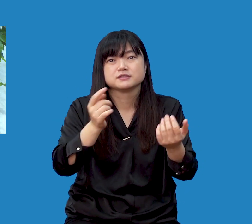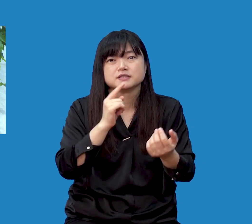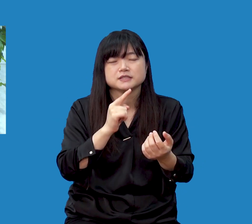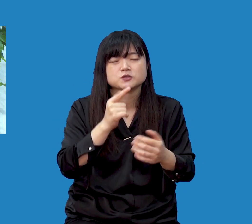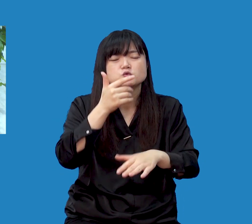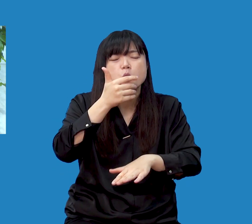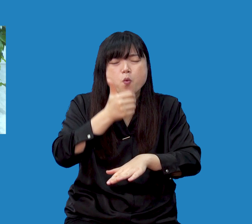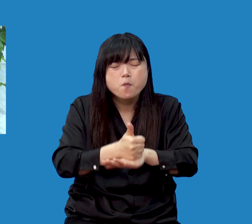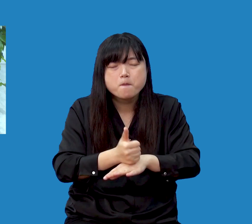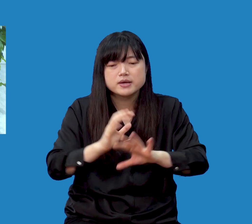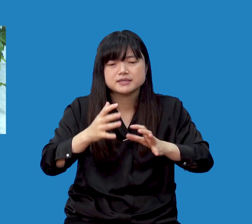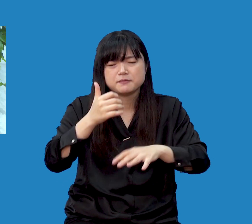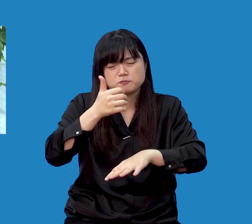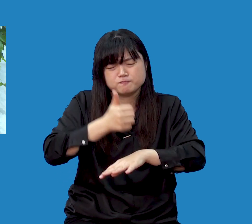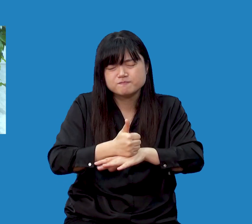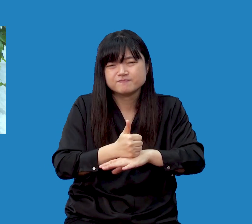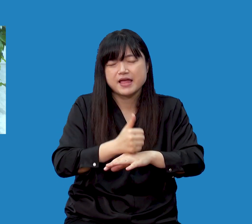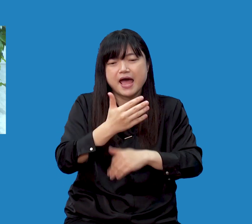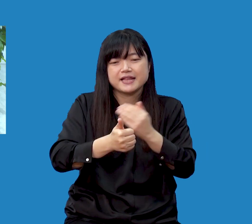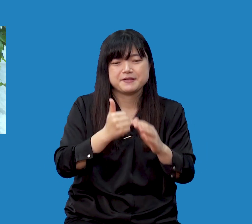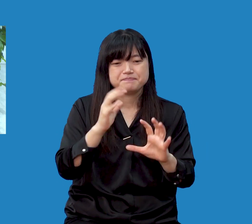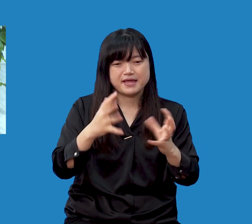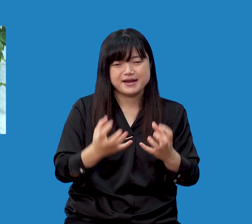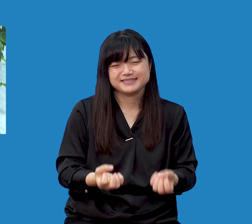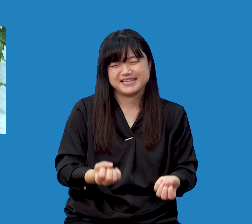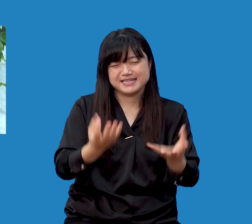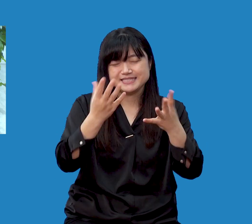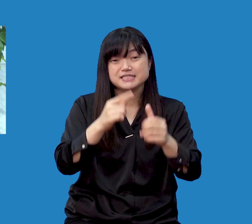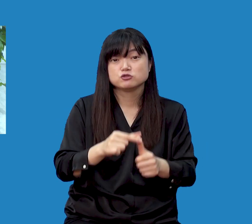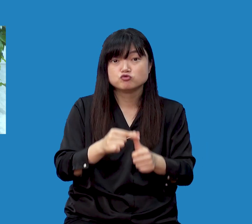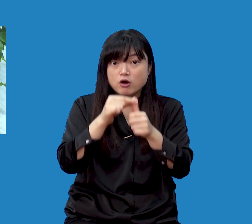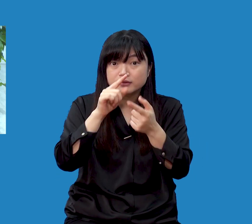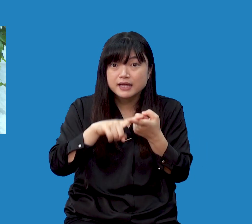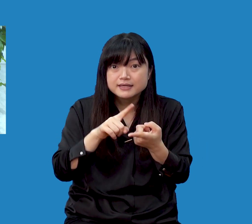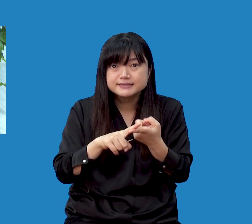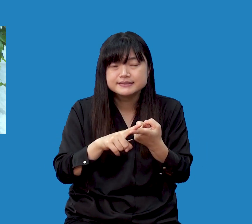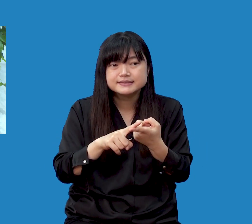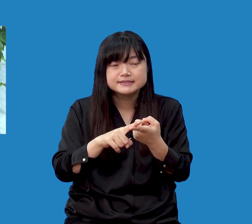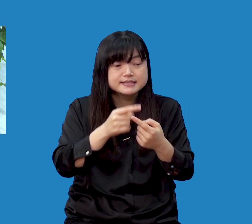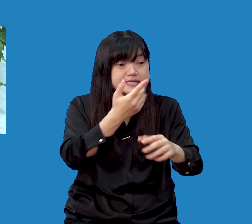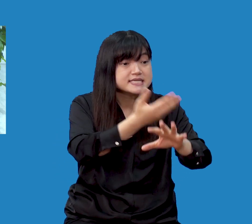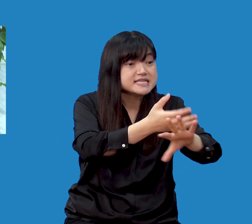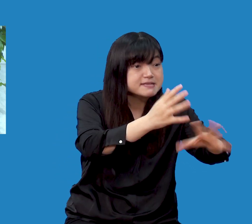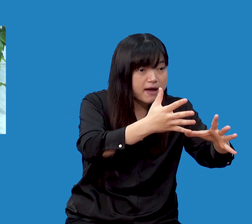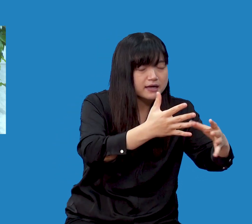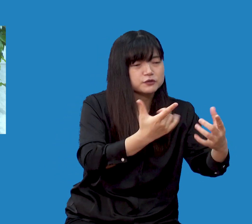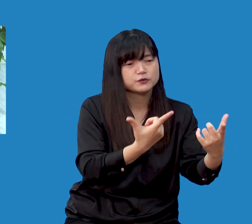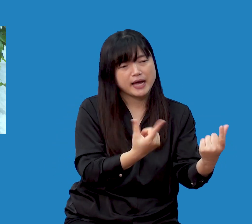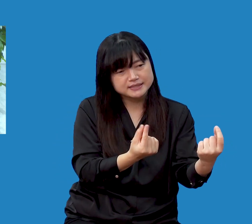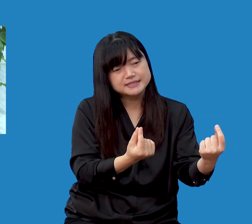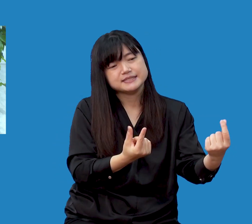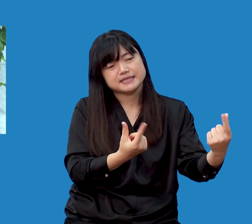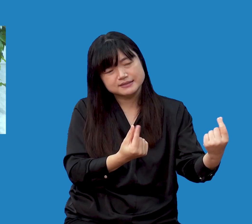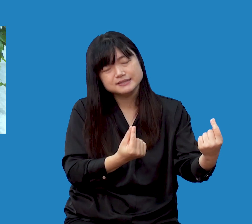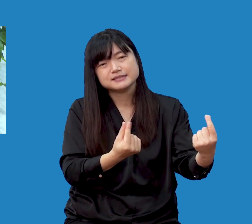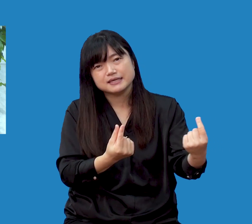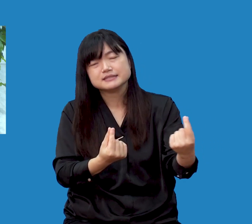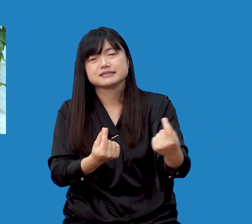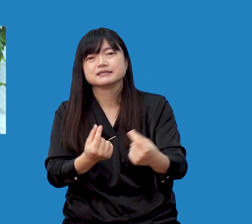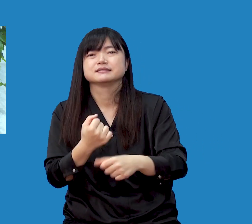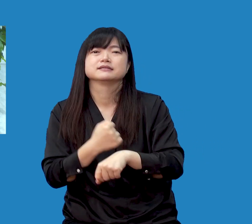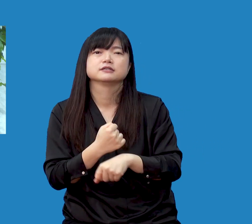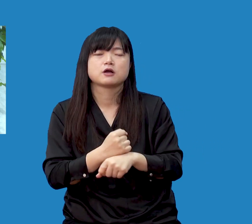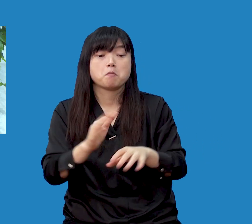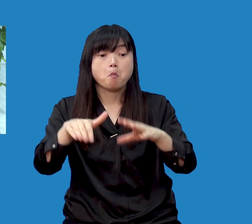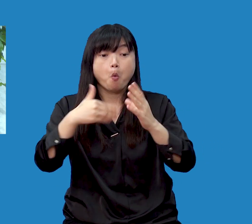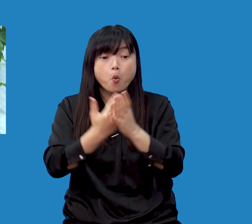종말적인 하나님 나라의 잔치 곧 구원에는 이방인들도 참여하게 하신다 그랬어요.